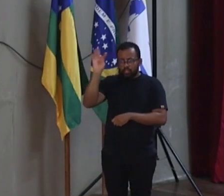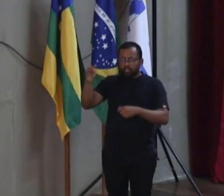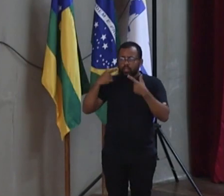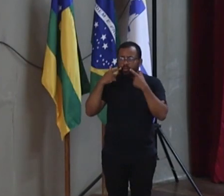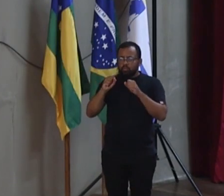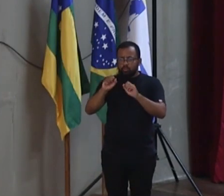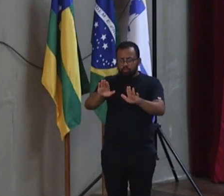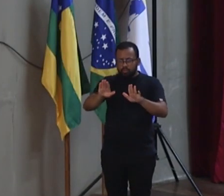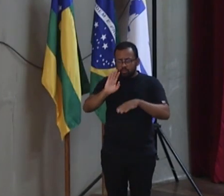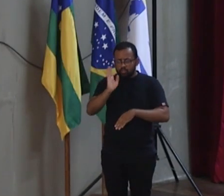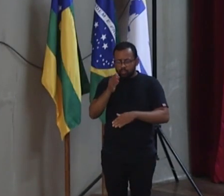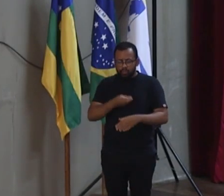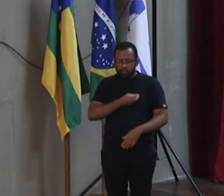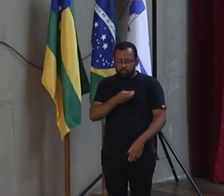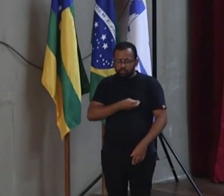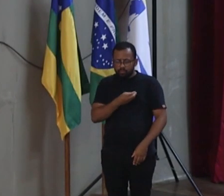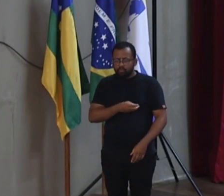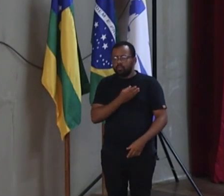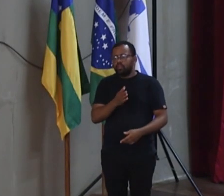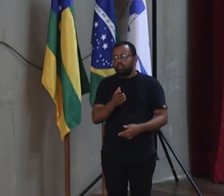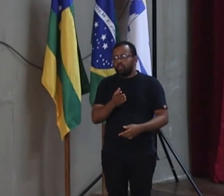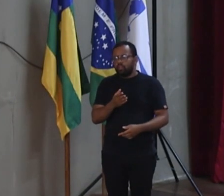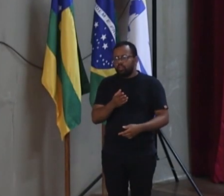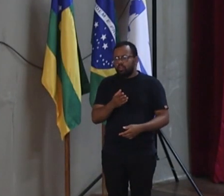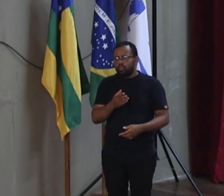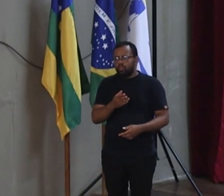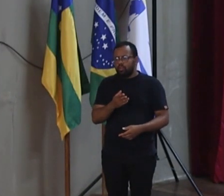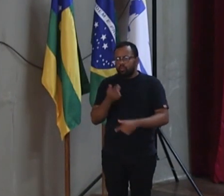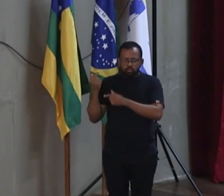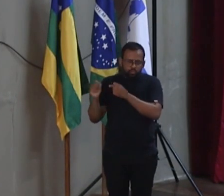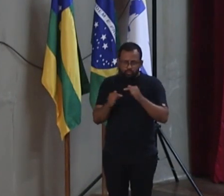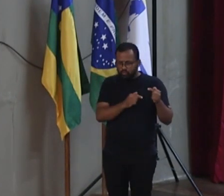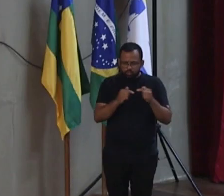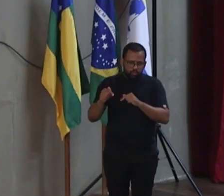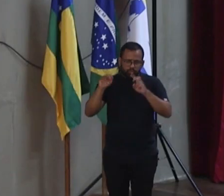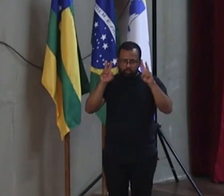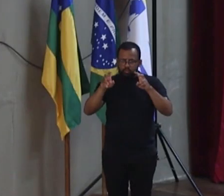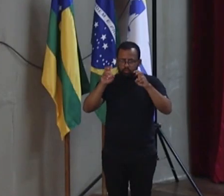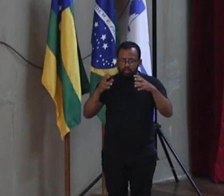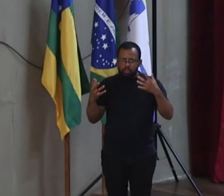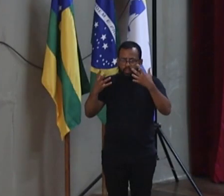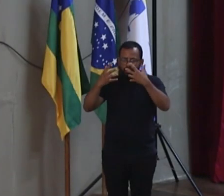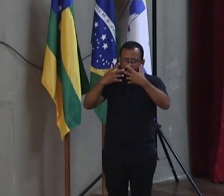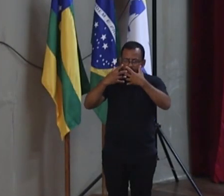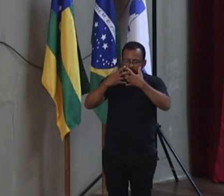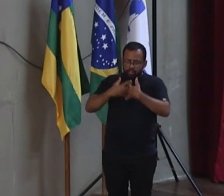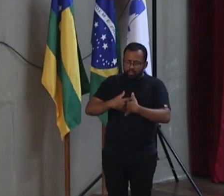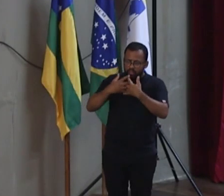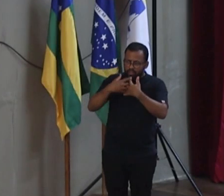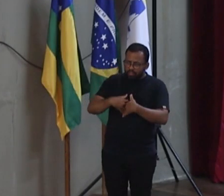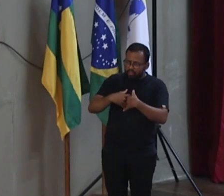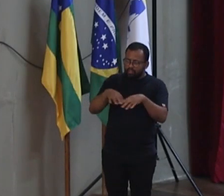linguísticas, mas ela já convivia com uma discussão sobre a interdisciplinaridade na